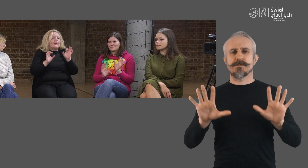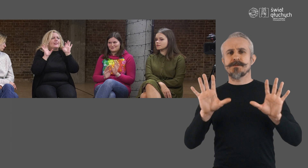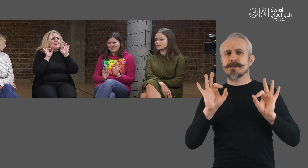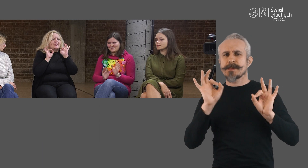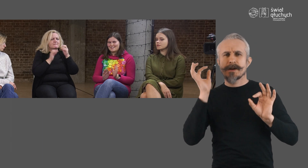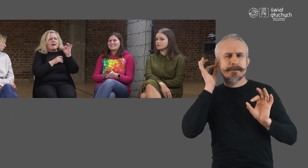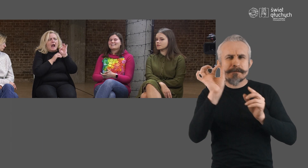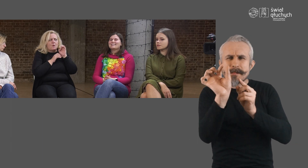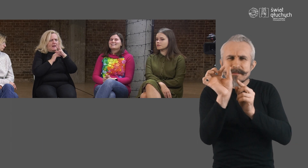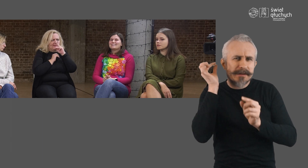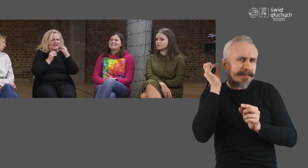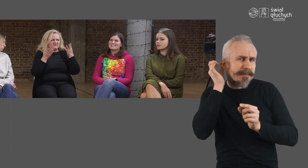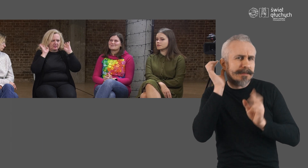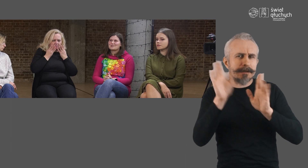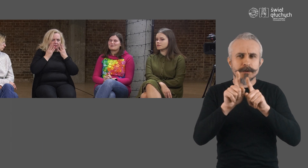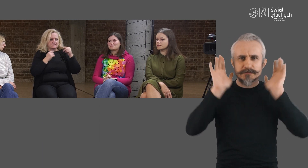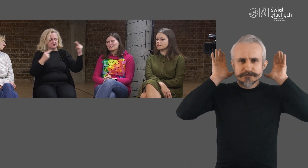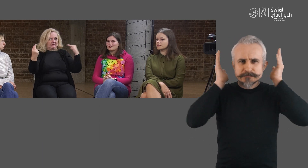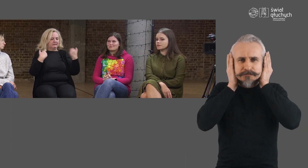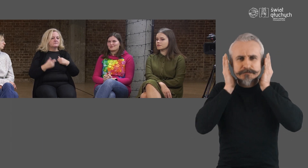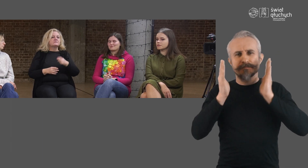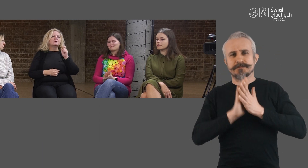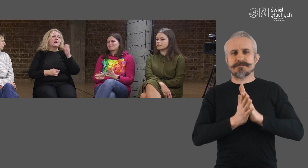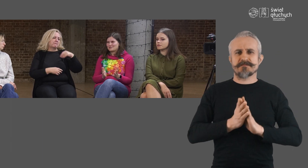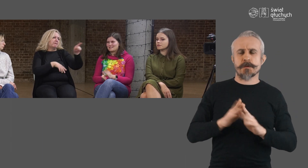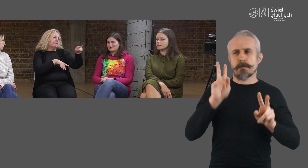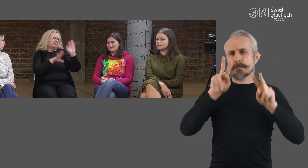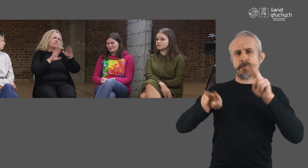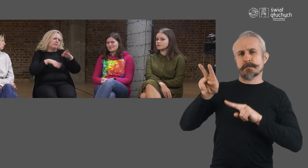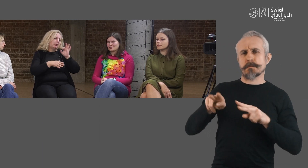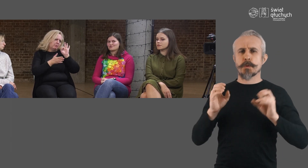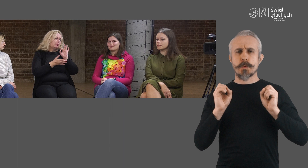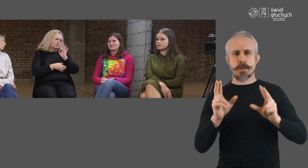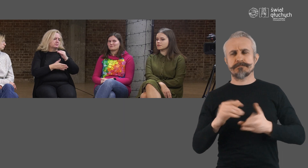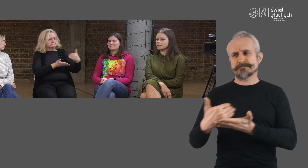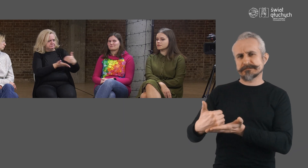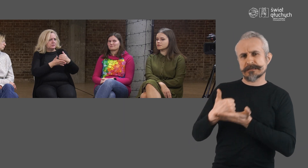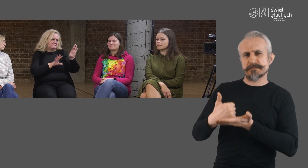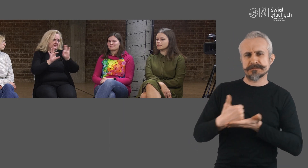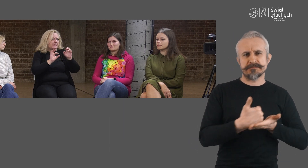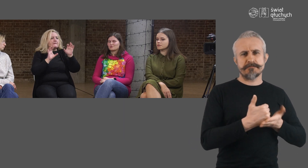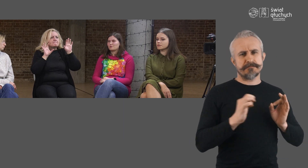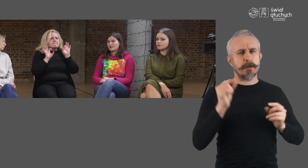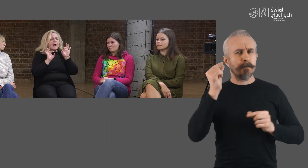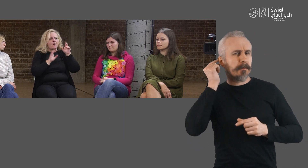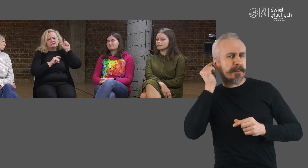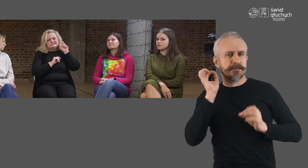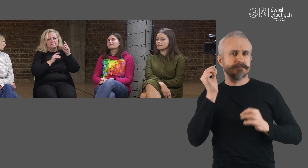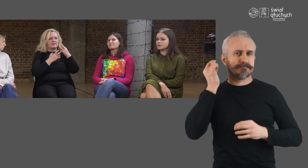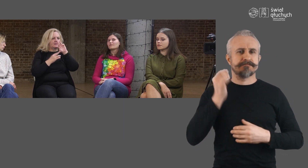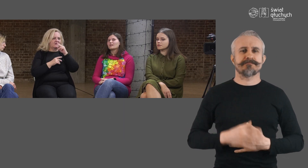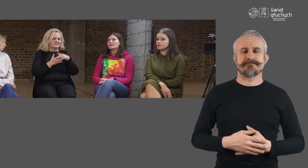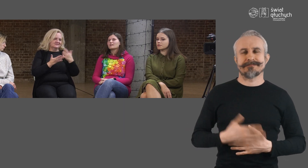żeby nie było ich widać. No i pani powiedziała, że no dobrze, postaram się dopasować tacie, żeby też mi pomagały.